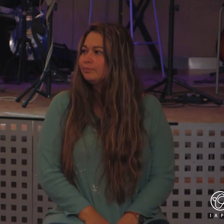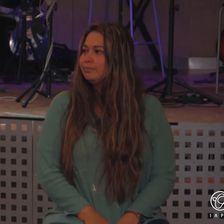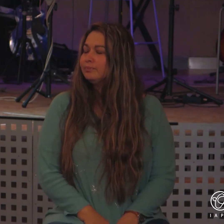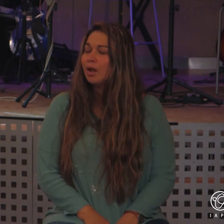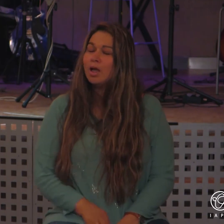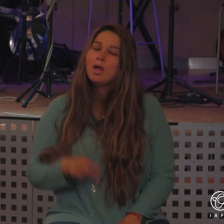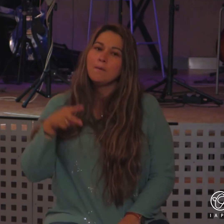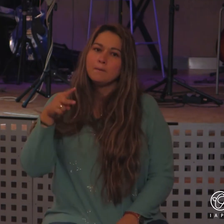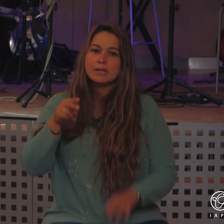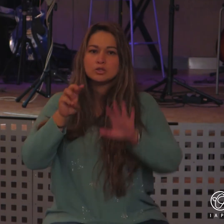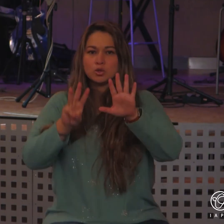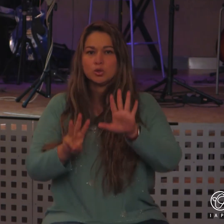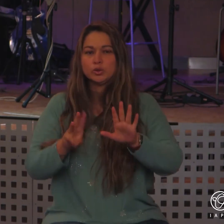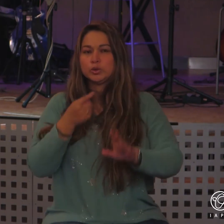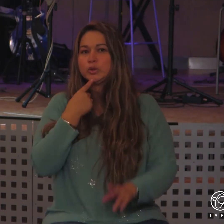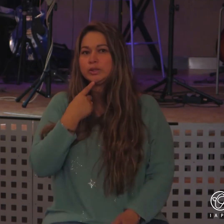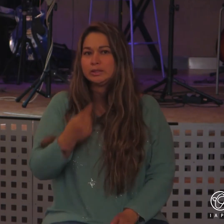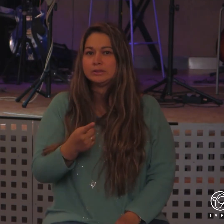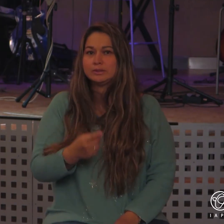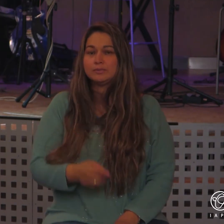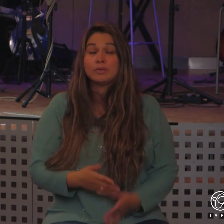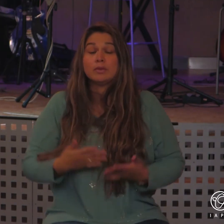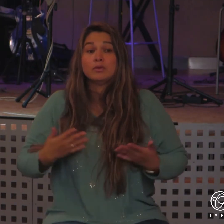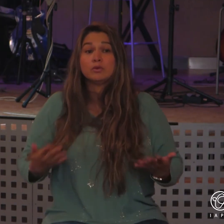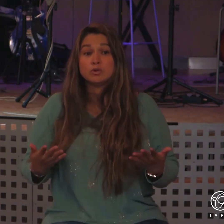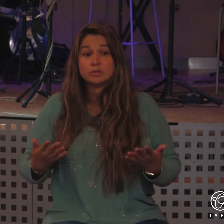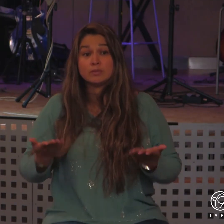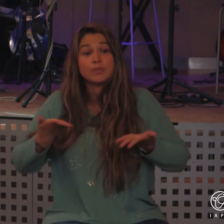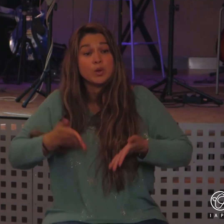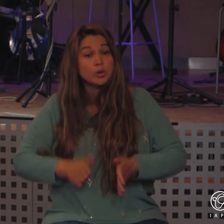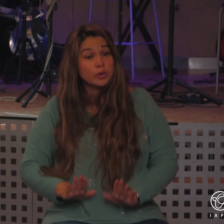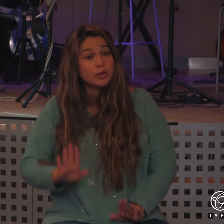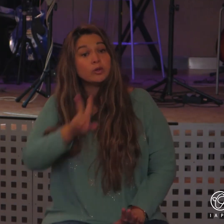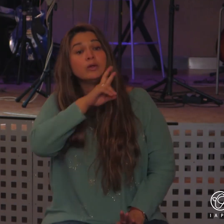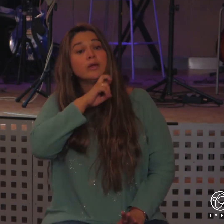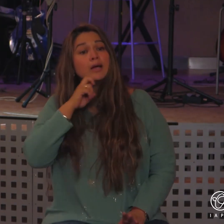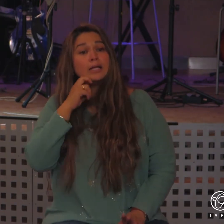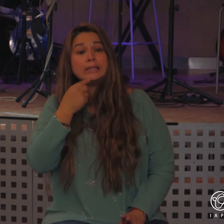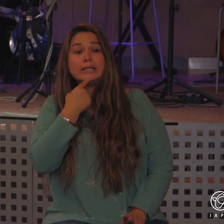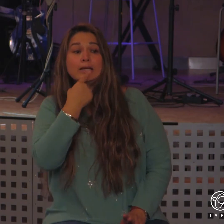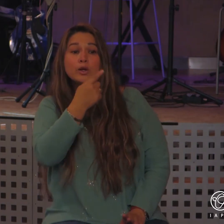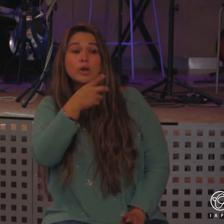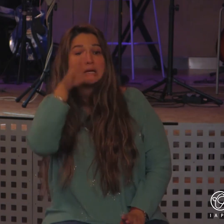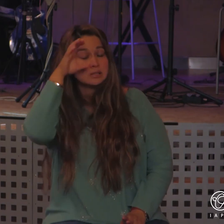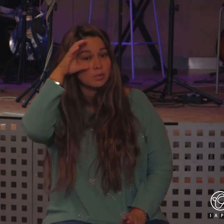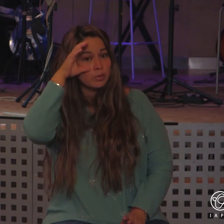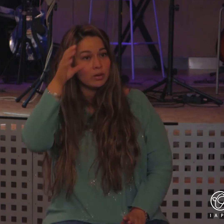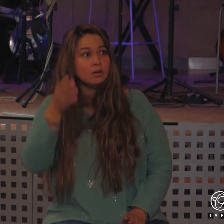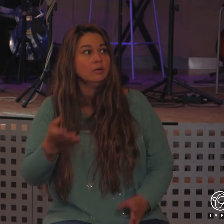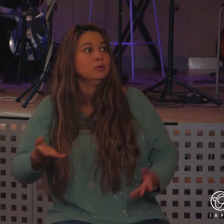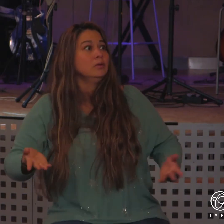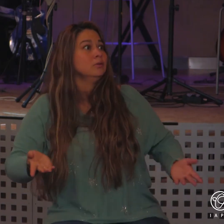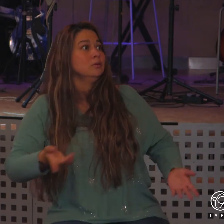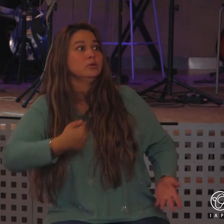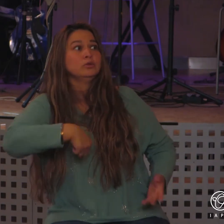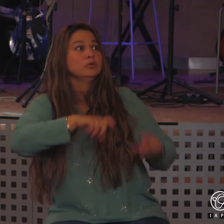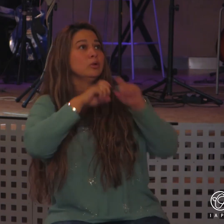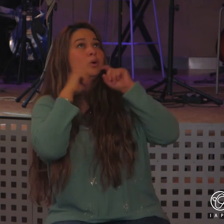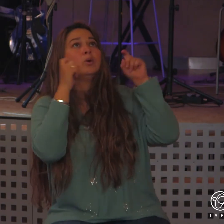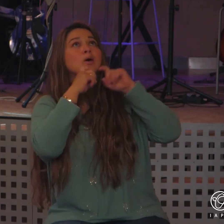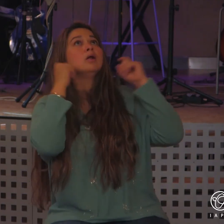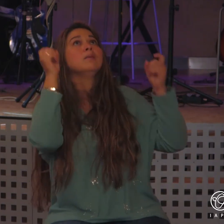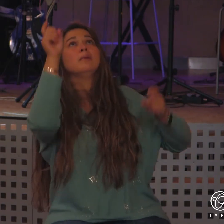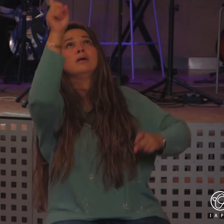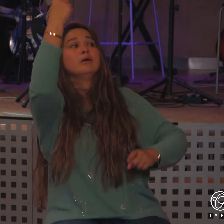Pero verso 8. Entonces dijeron los hijos de Israel a Samuel: no ceses de clamar por nosotros a Jehová